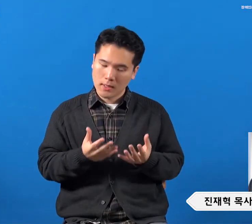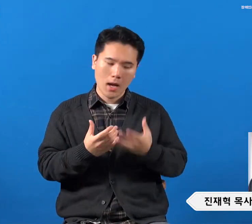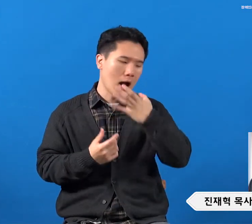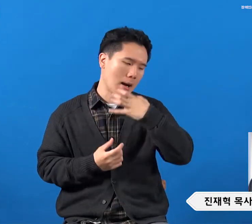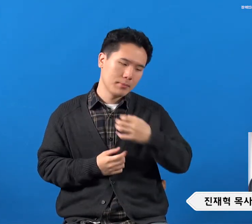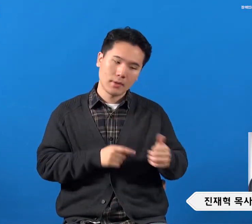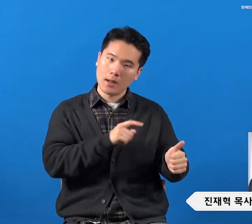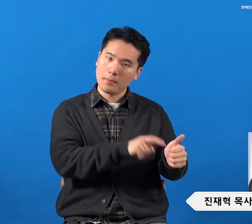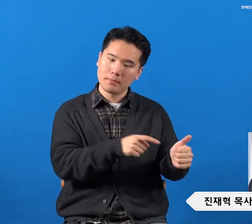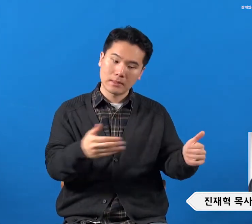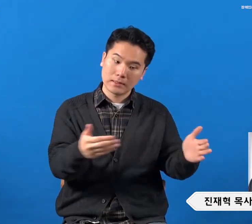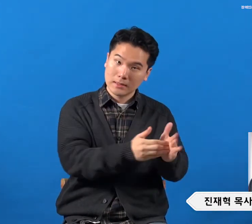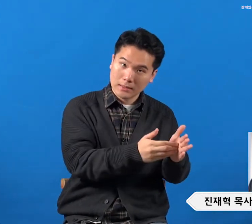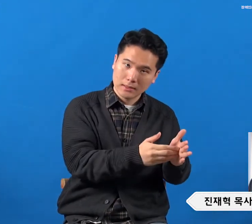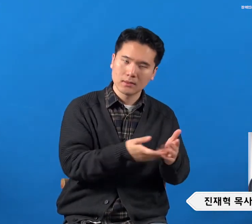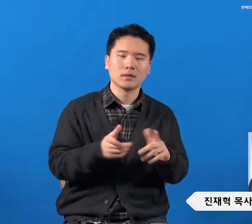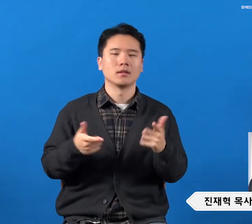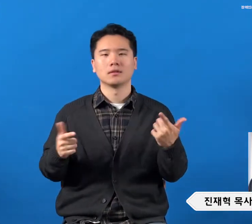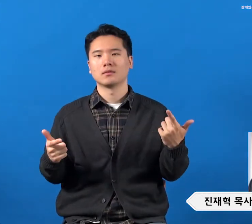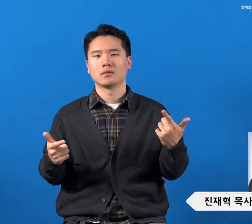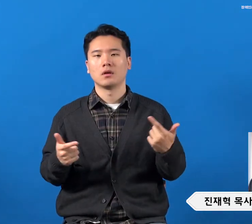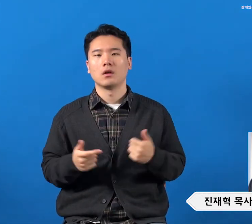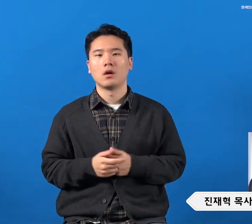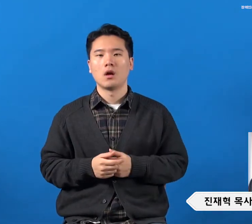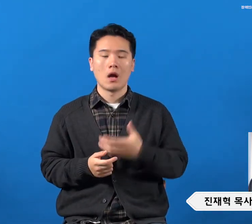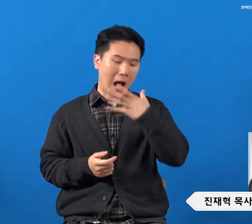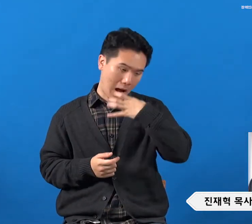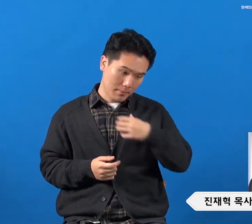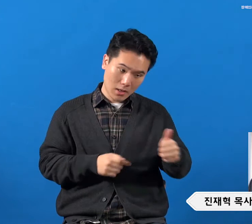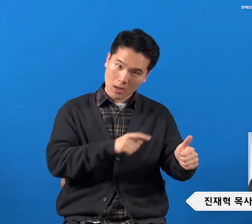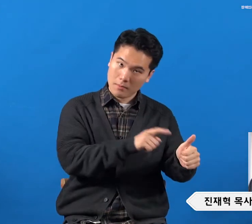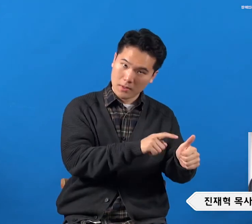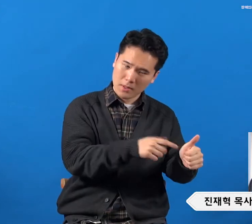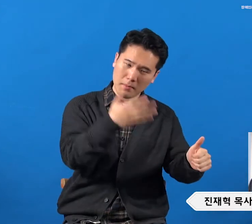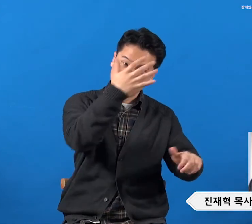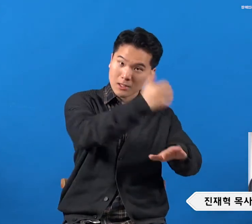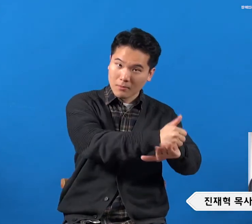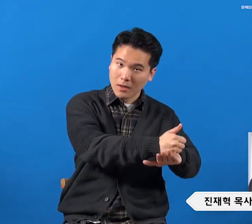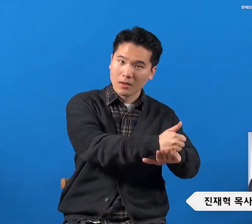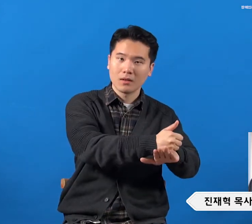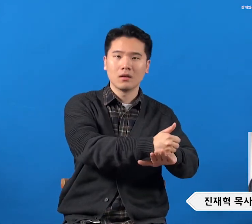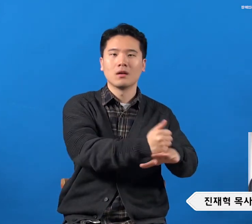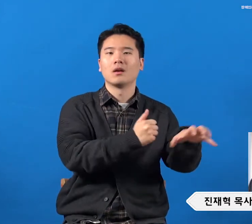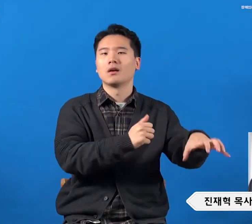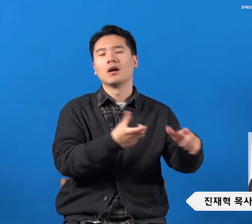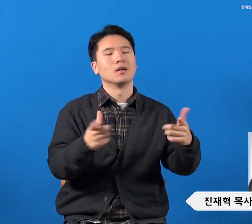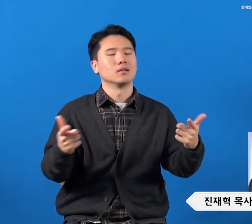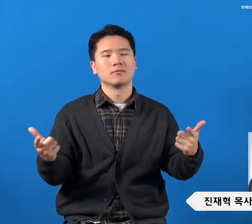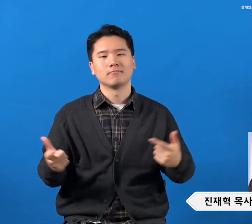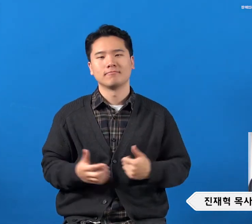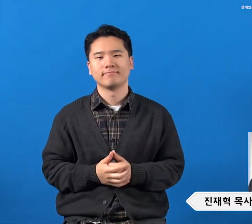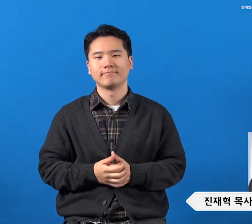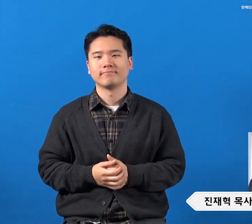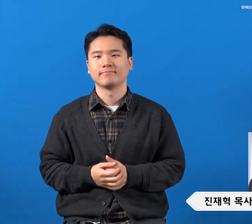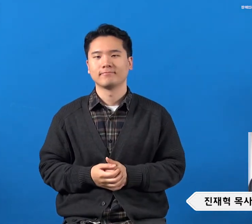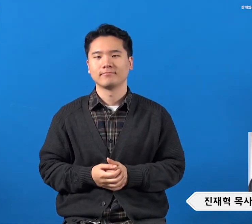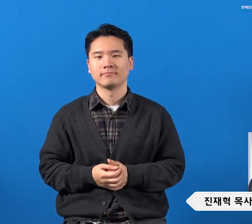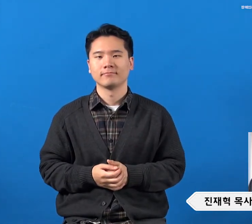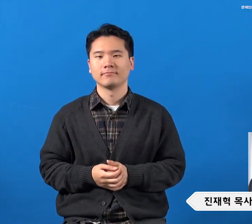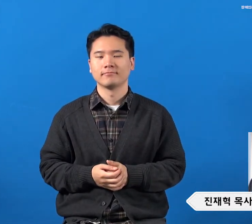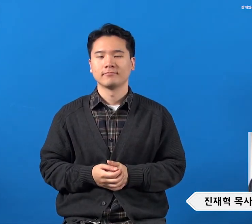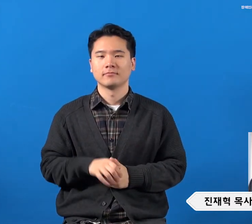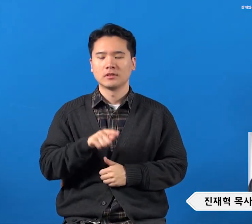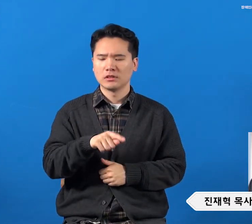끝나는 것이 아니었던 것입니다. 아브라함이 종점이 아니었습니다. 종착점이 아니었습니다.